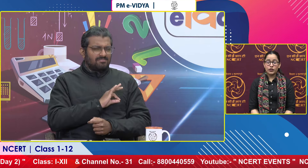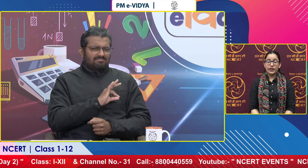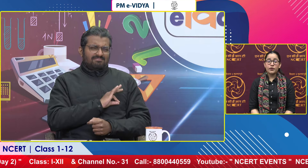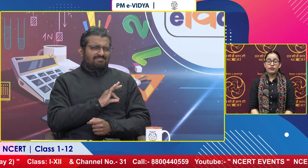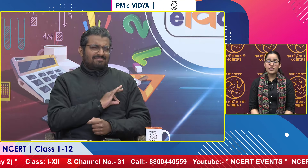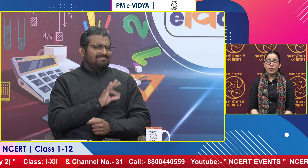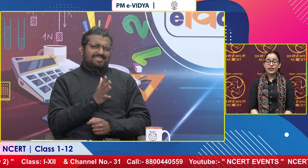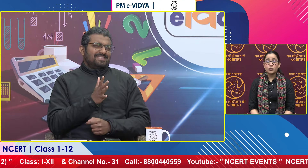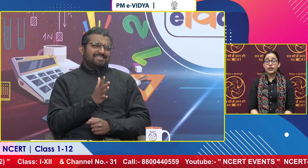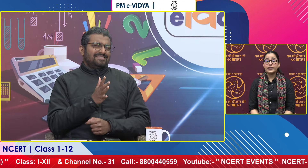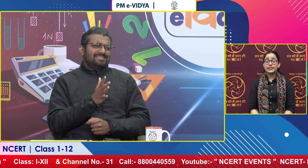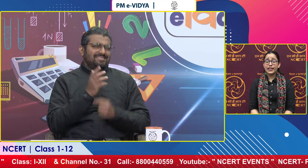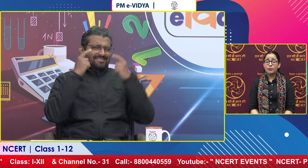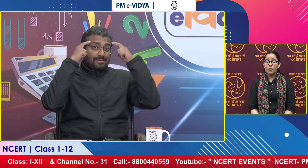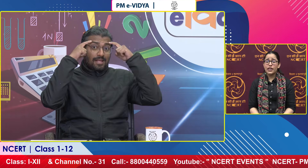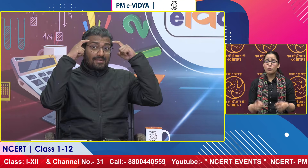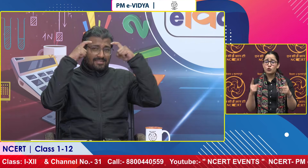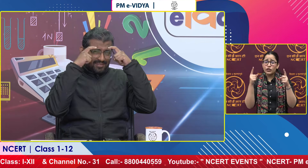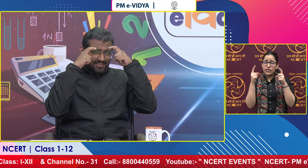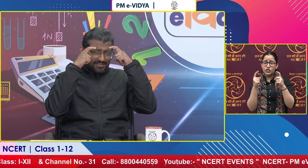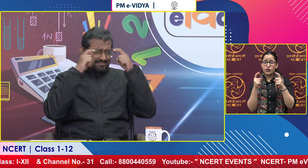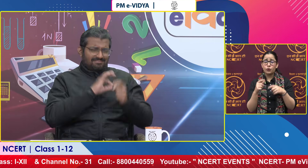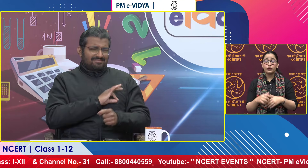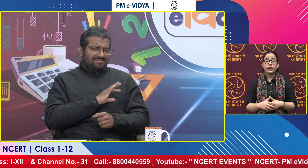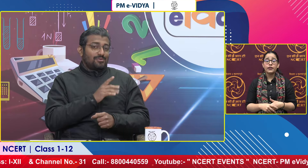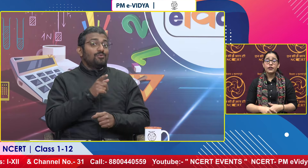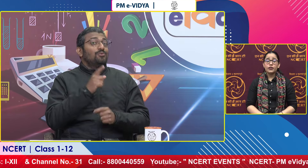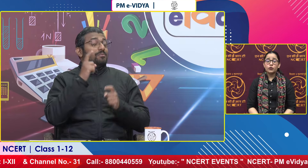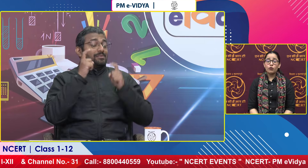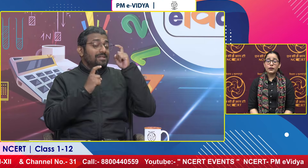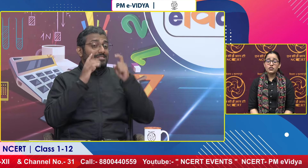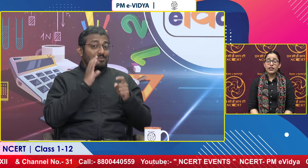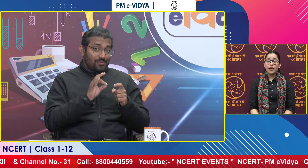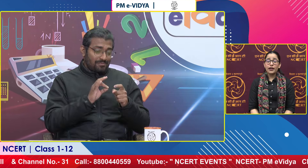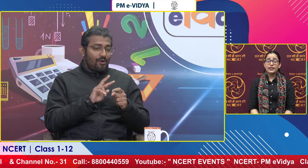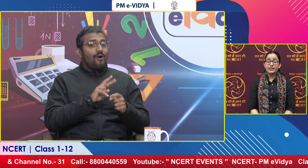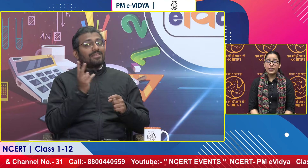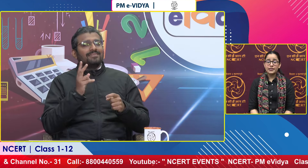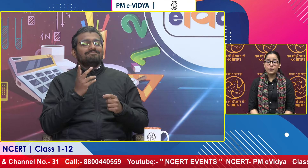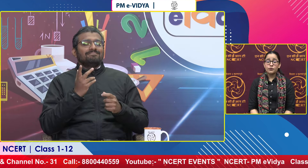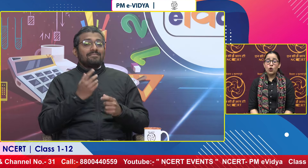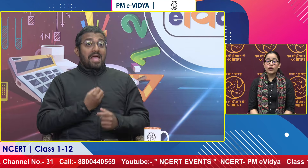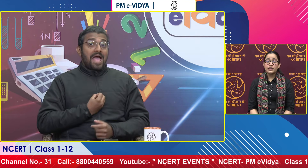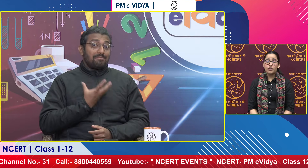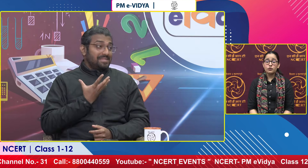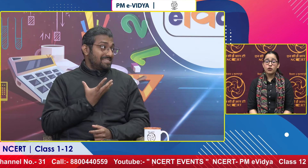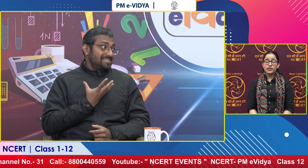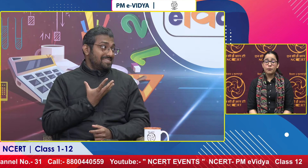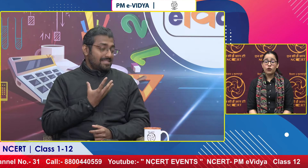होती हैं, फेस हमारा ऐसे होता है। डिसलाइक में हमारी आईब्रोज़ थोड़ी नीचे की ओर होती हैं, तो वो पता चलता है कि हमारा डिसलाइक्स है। और एक्सप्रेशन बहुत ज़्यादा